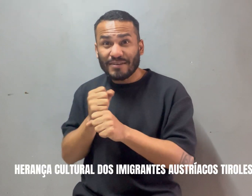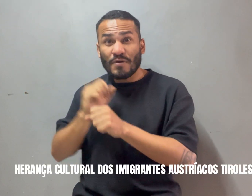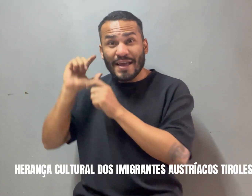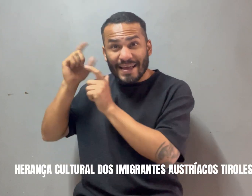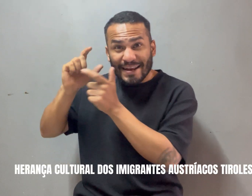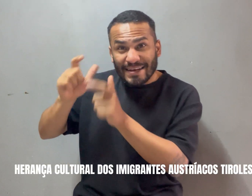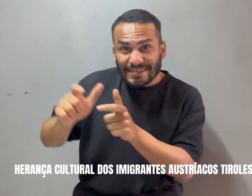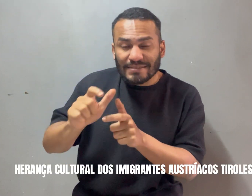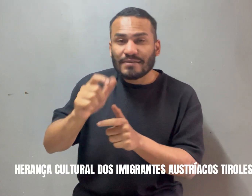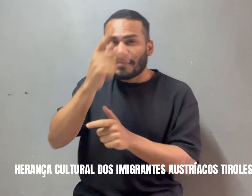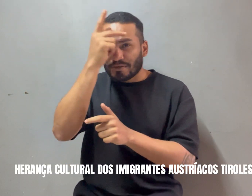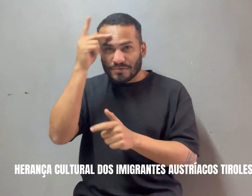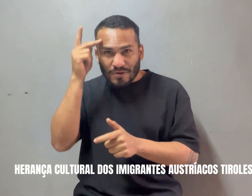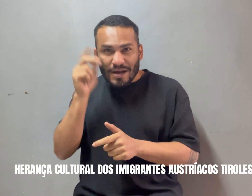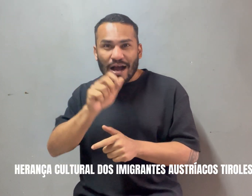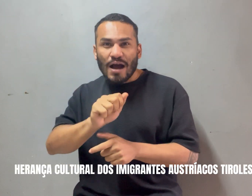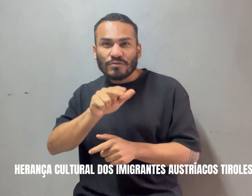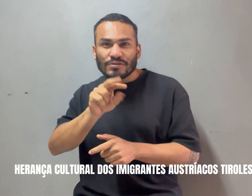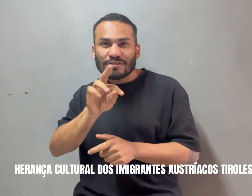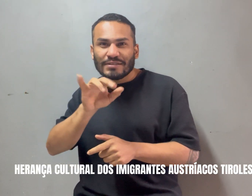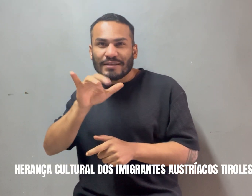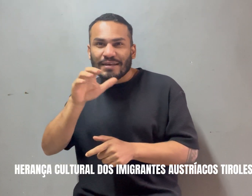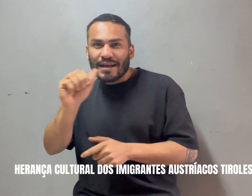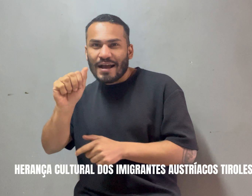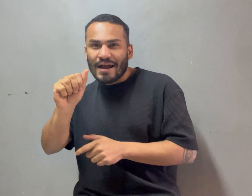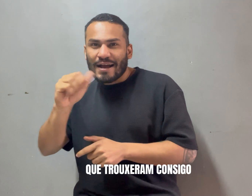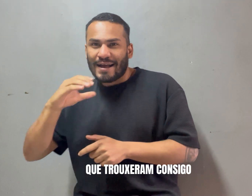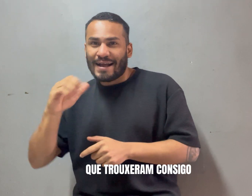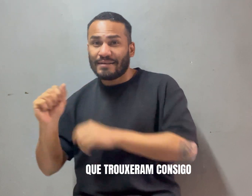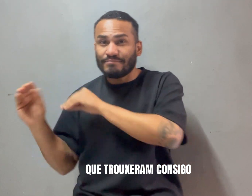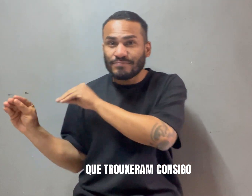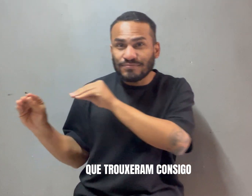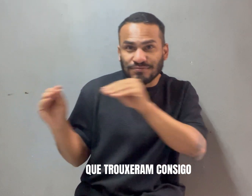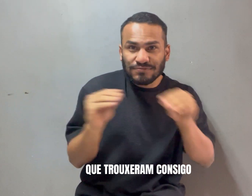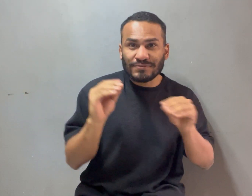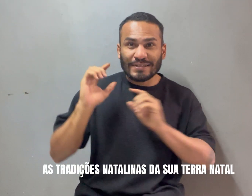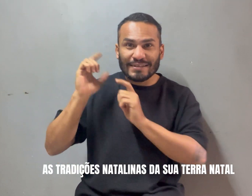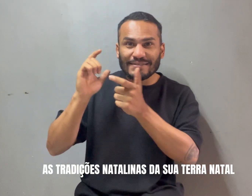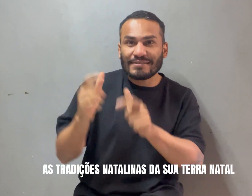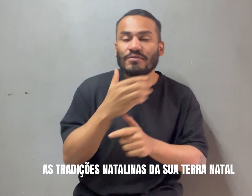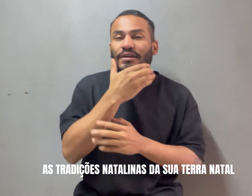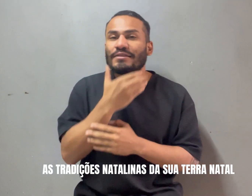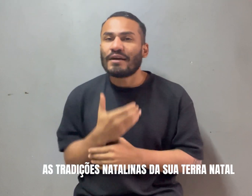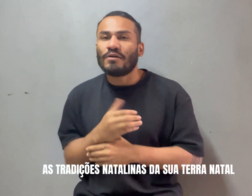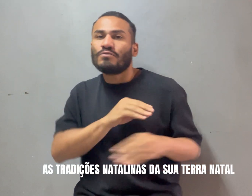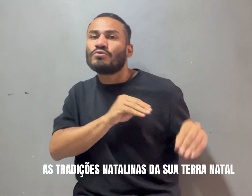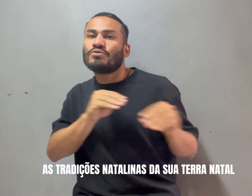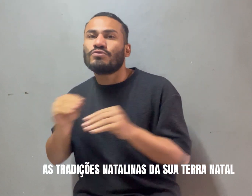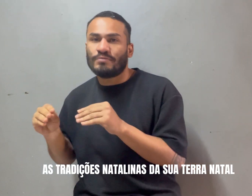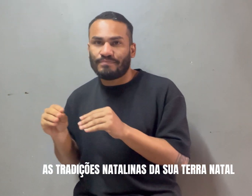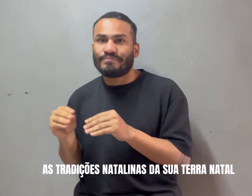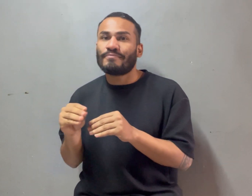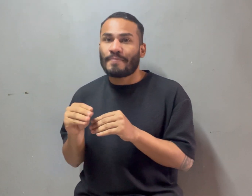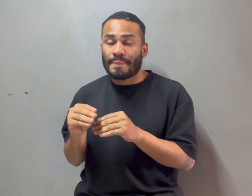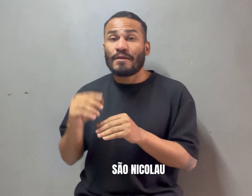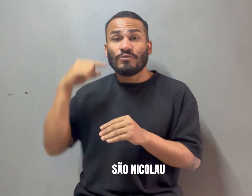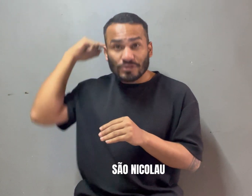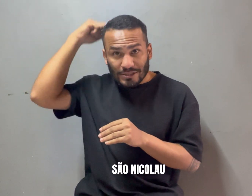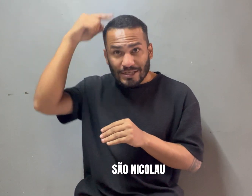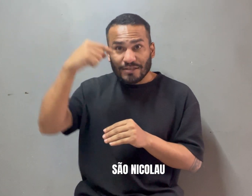herança cultural dos imigrantes austríacos tiroleses, que trouxeram consigo as tradições natalinas da sua terra natal. São Nicolau,